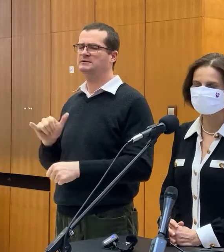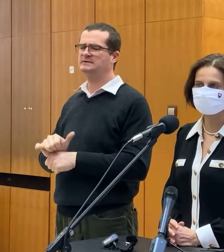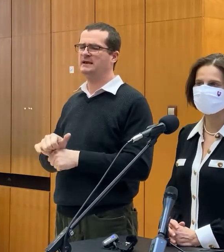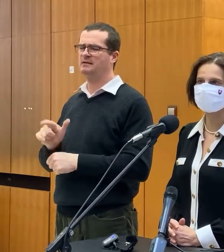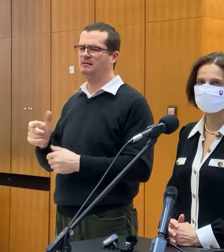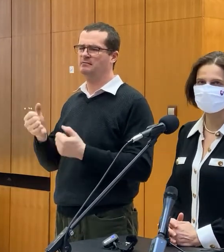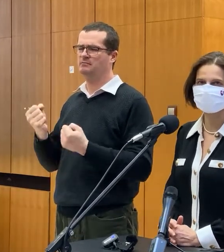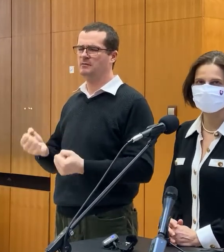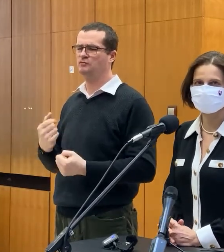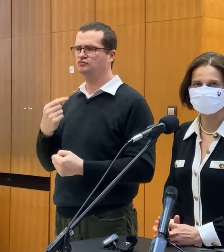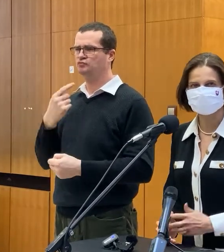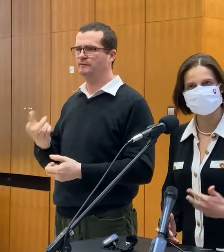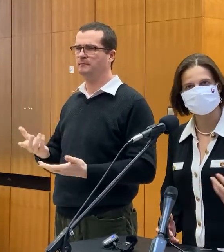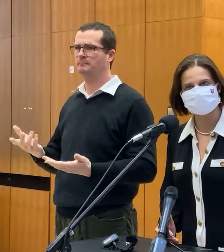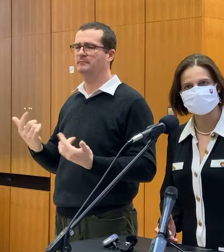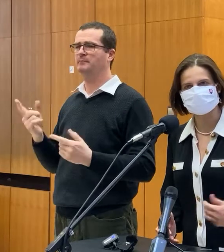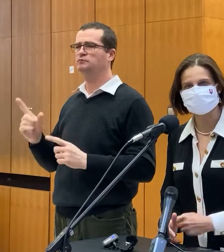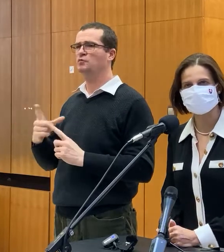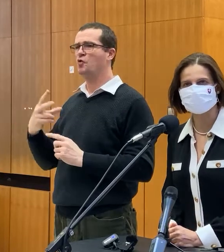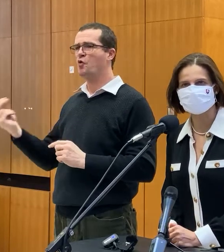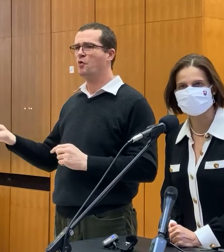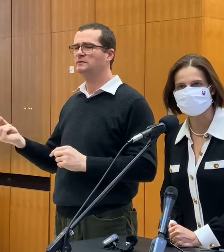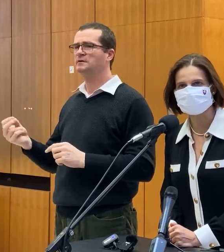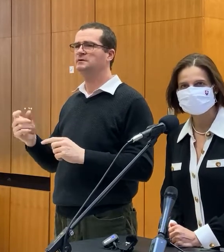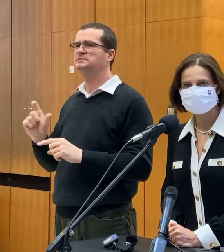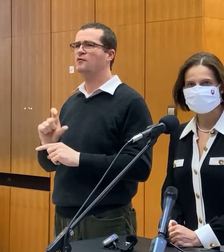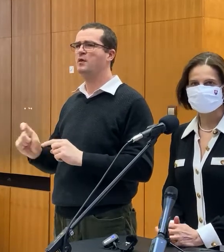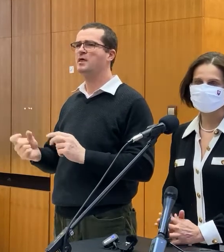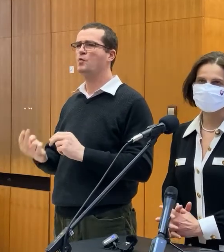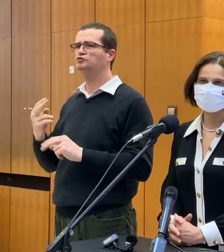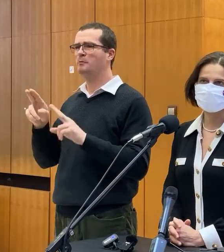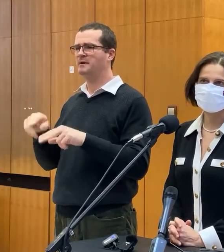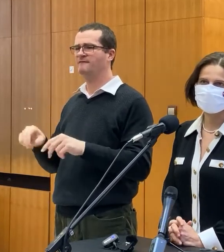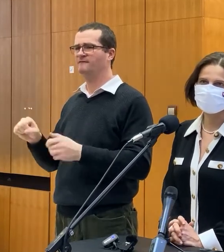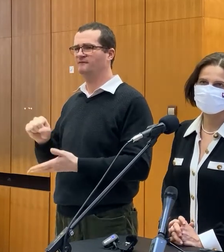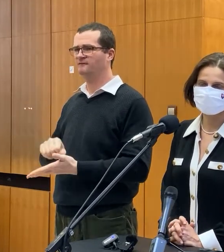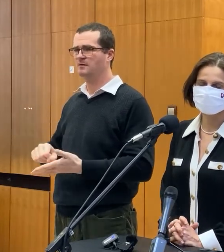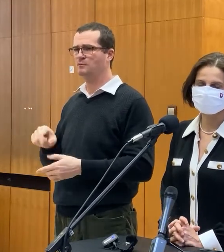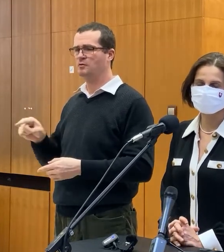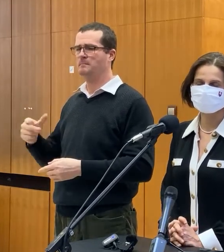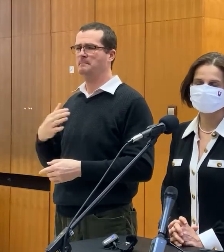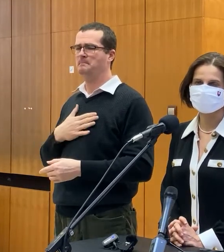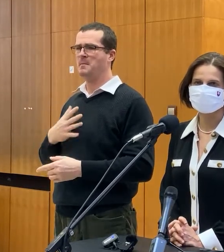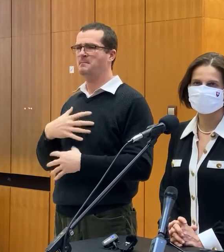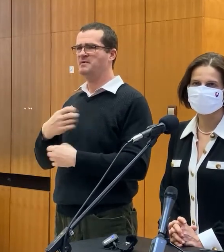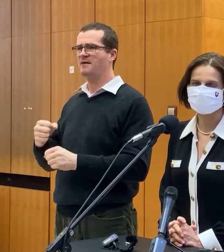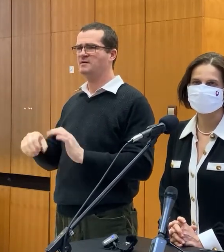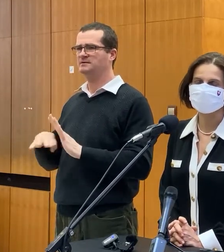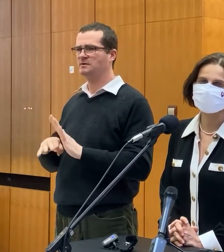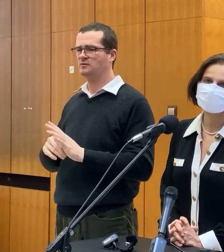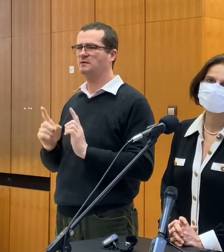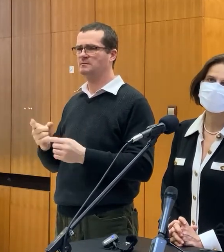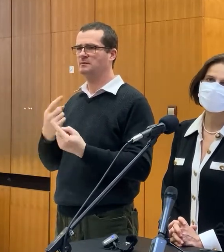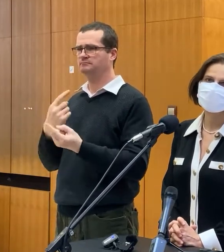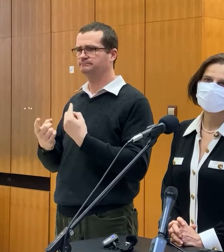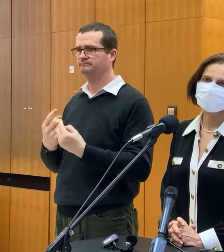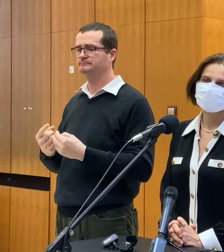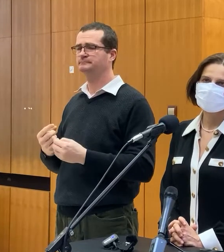tomu by som sa naozaj zatiaľ nevyjadroval, lebo ja musím odísť kvôli ústavnoprávnom výboru, kde mám návrh zákona, ktorý potrebujem prerokovať.